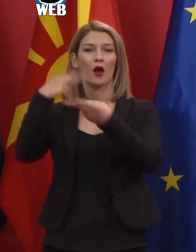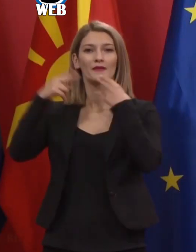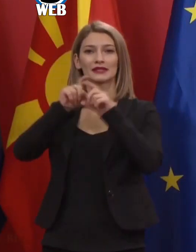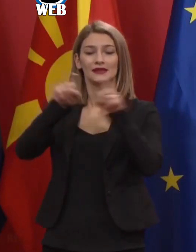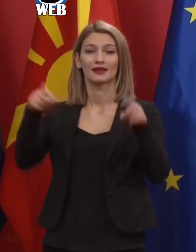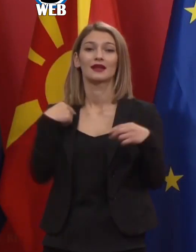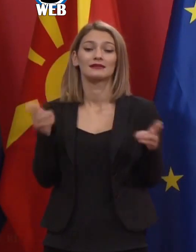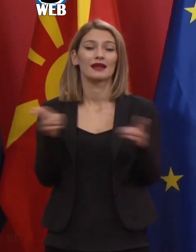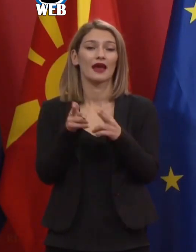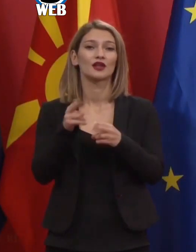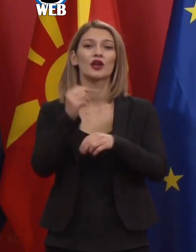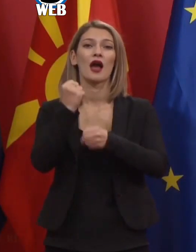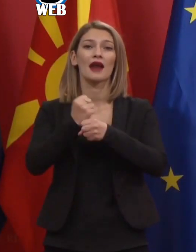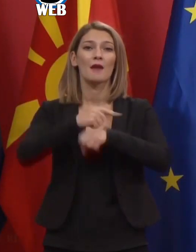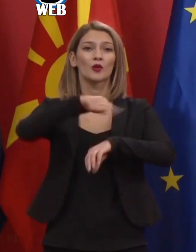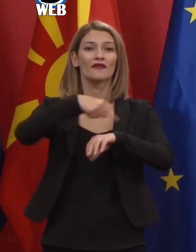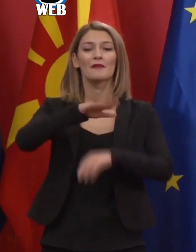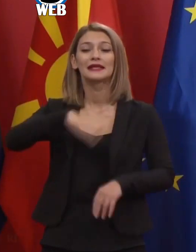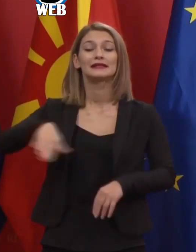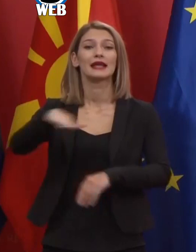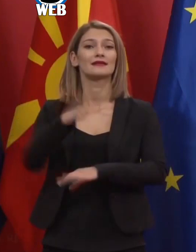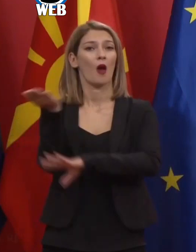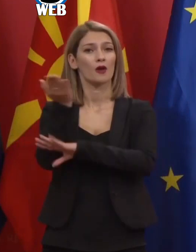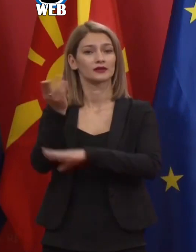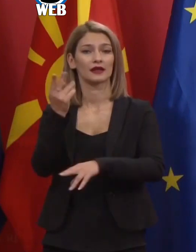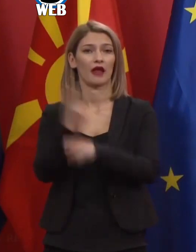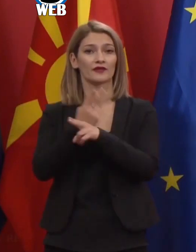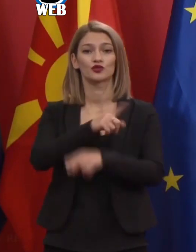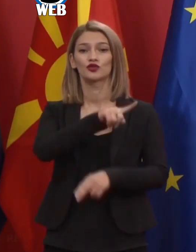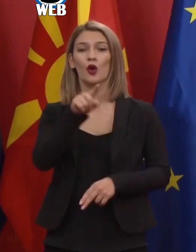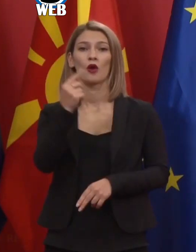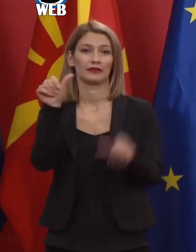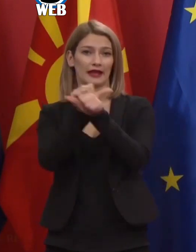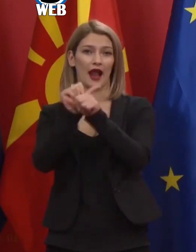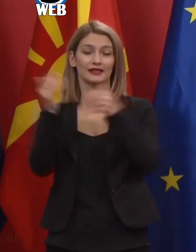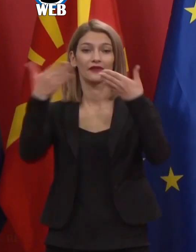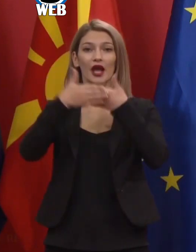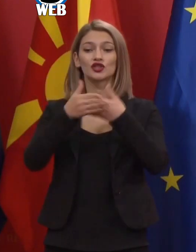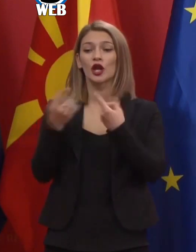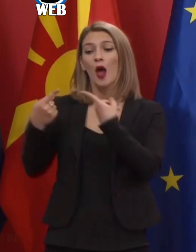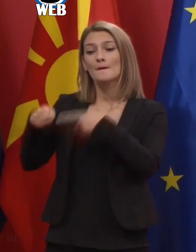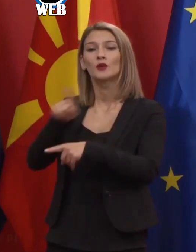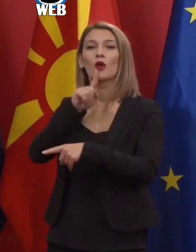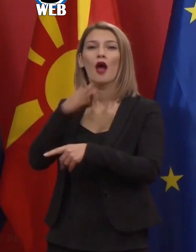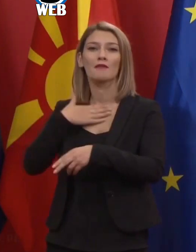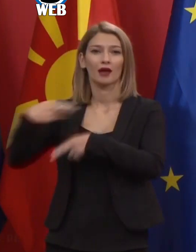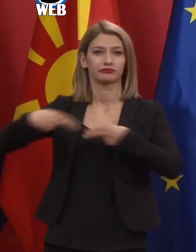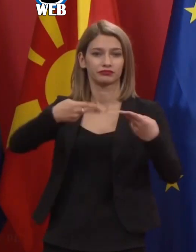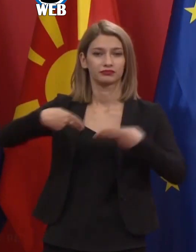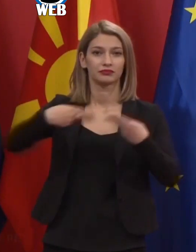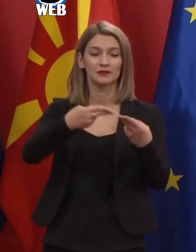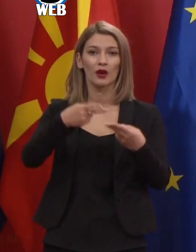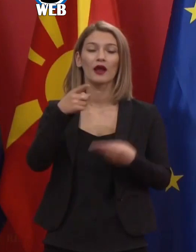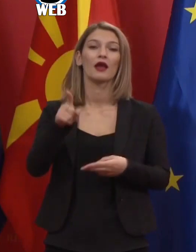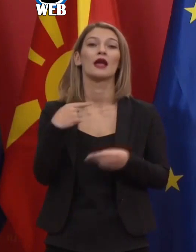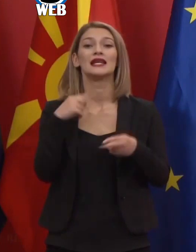да се ограничи работното време на сите угостителски објекти до 23 часот, освен оние што вршат испорака, како и да се ограничи